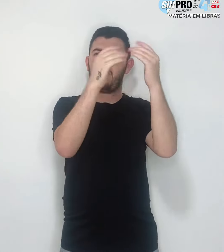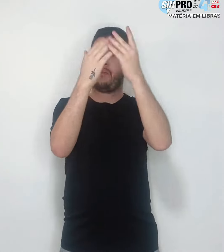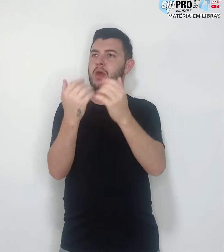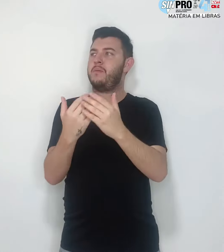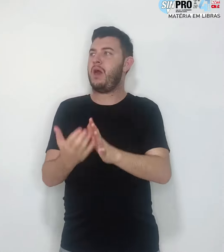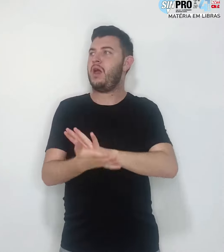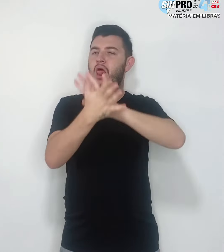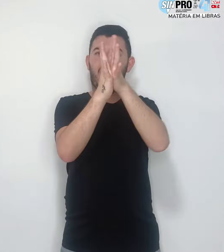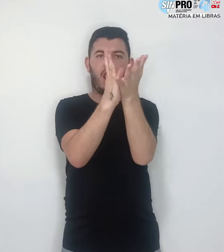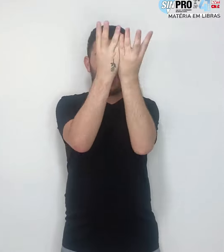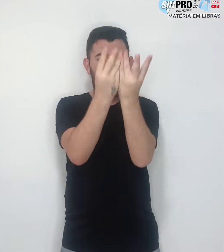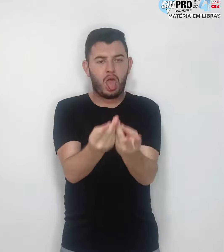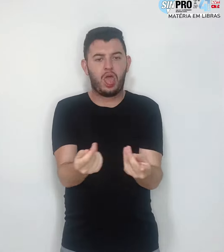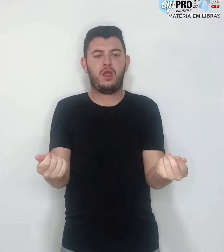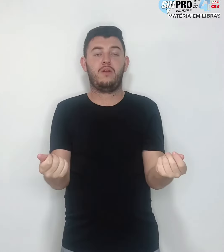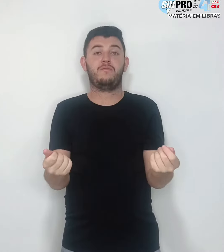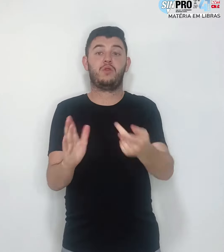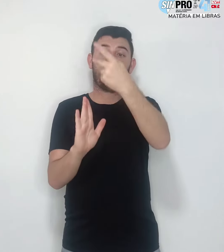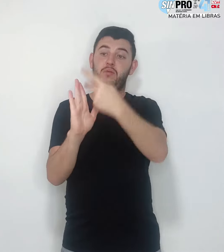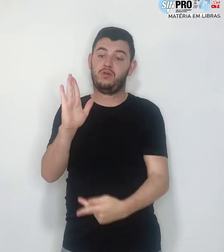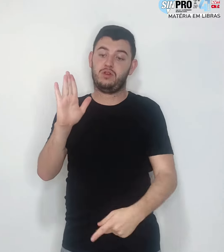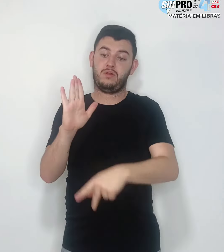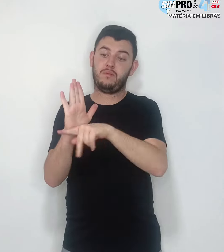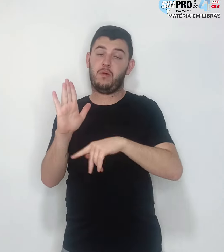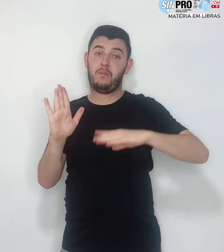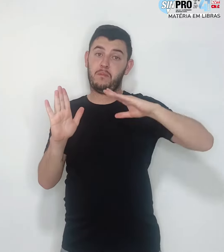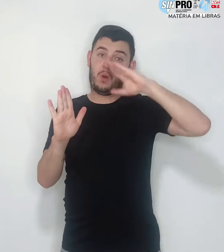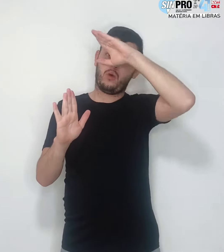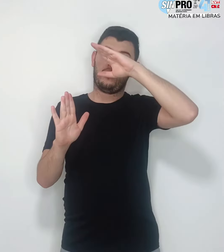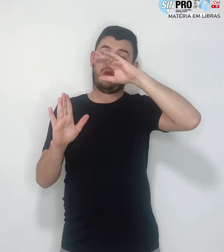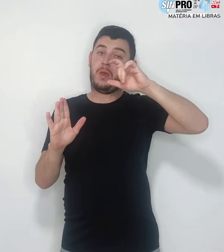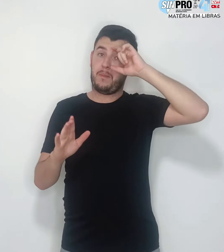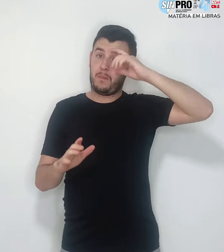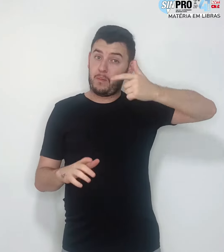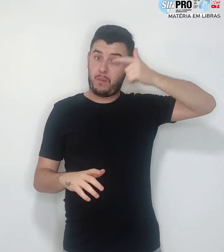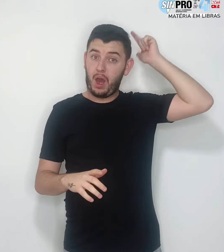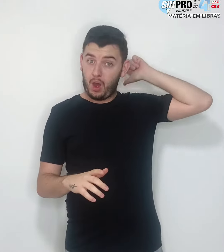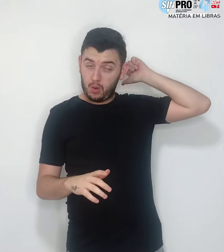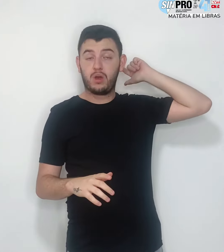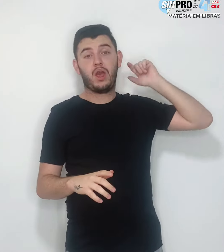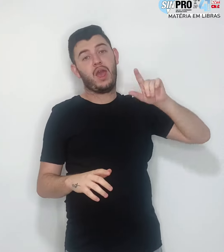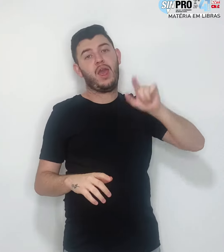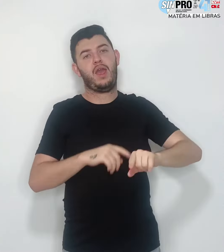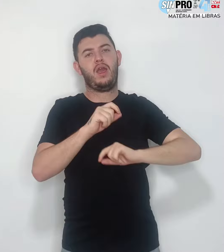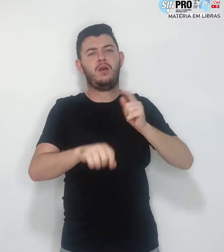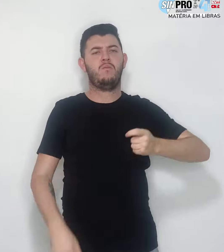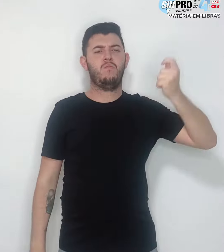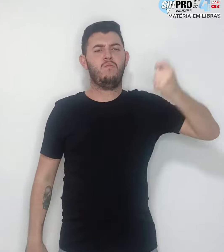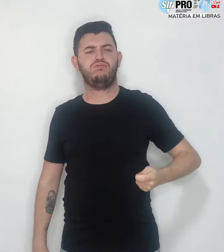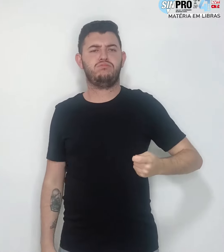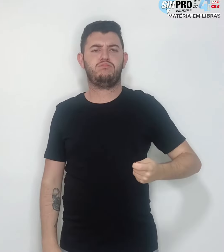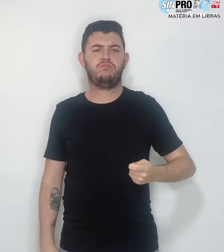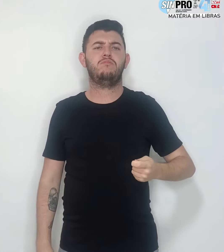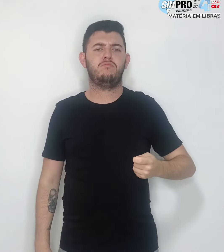autoritário do ponto de vista das relações humanas e cada vez mais liberal do ponto de